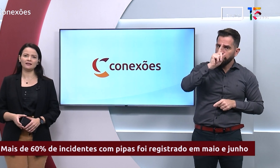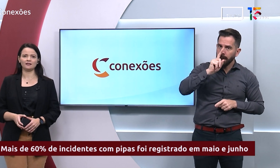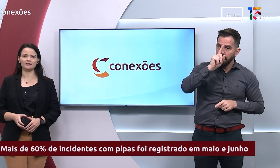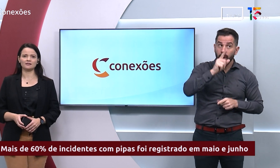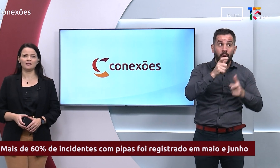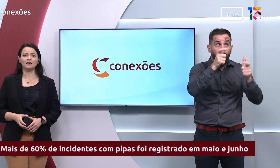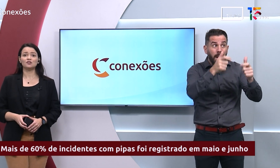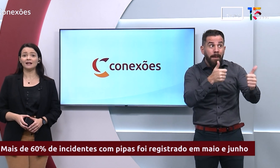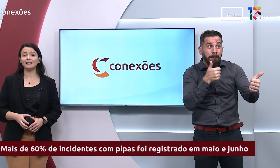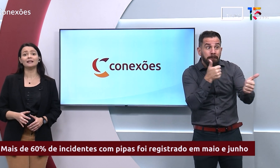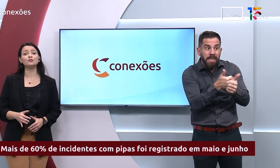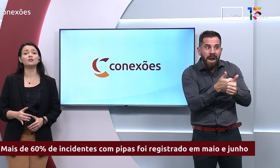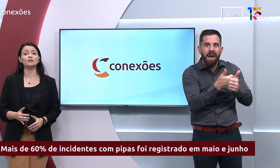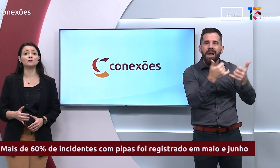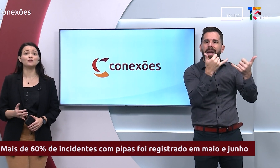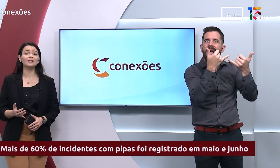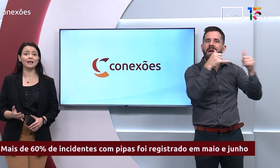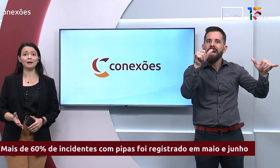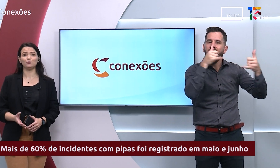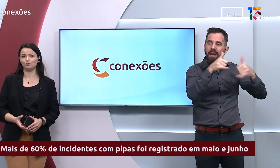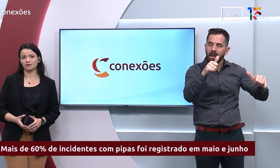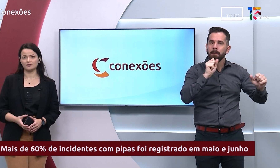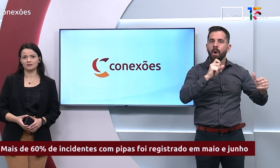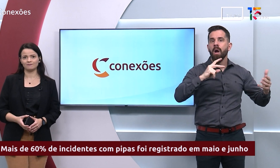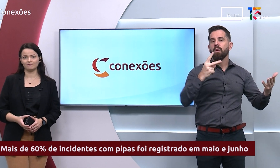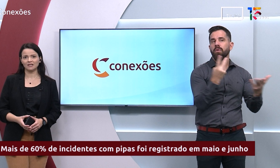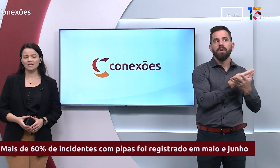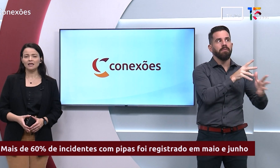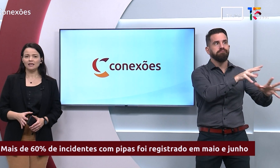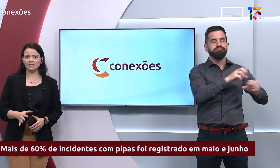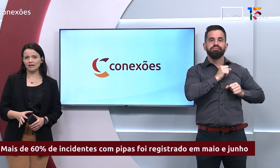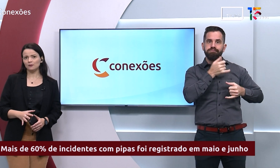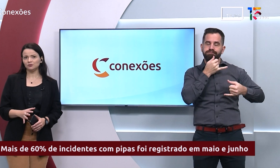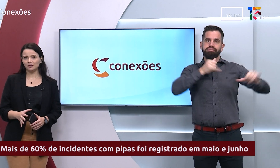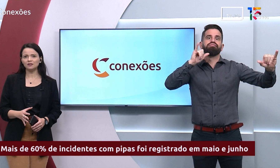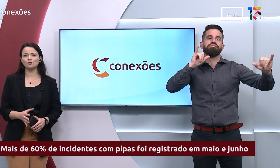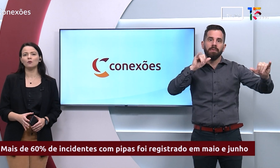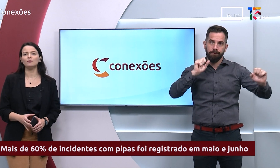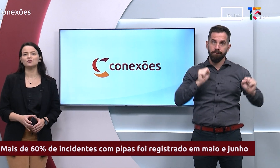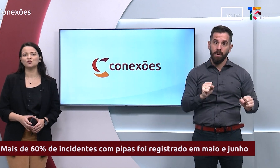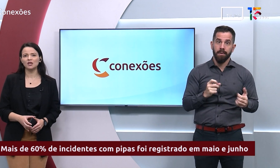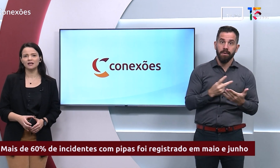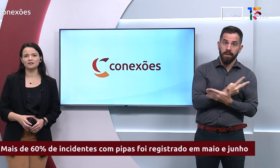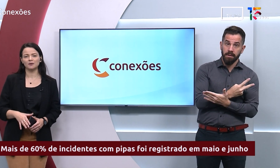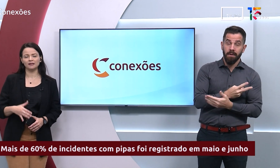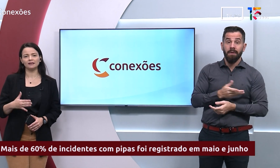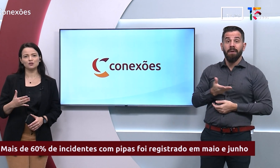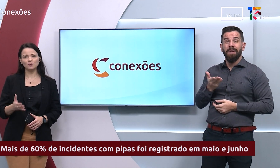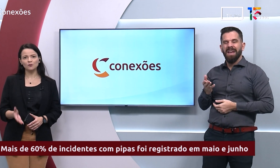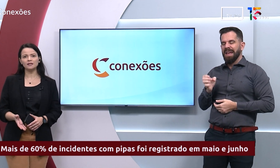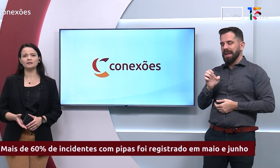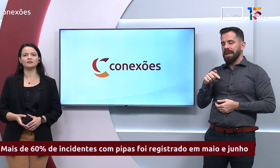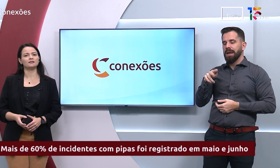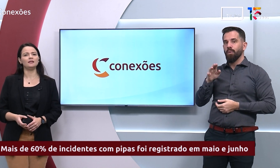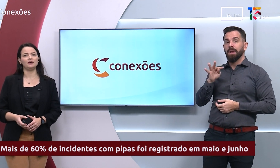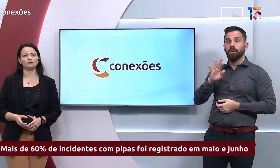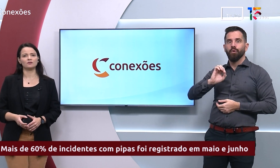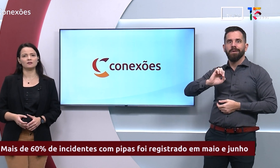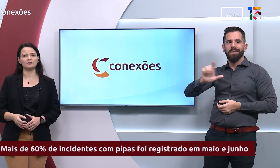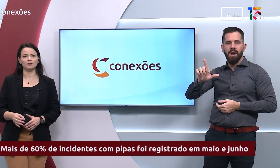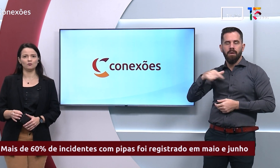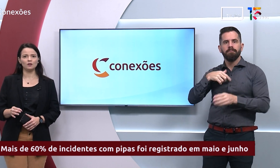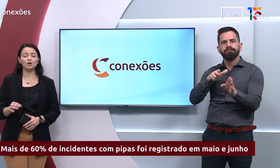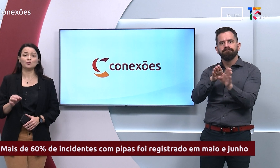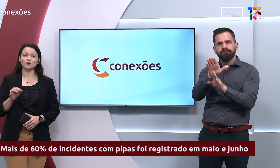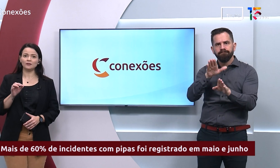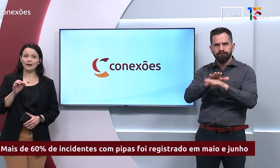redes elétricas, já que há grande risco de queimaduras. E a Equatorial deixou algumas dicas para tentar diminuir esses incidentes,